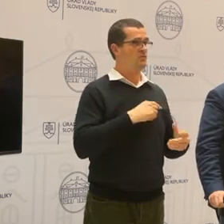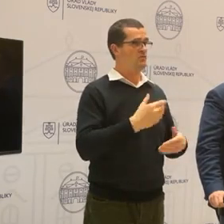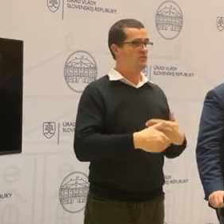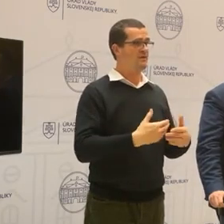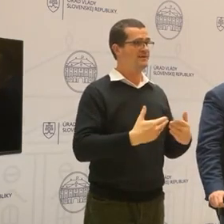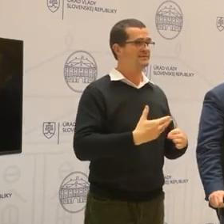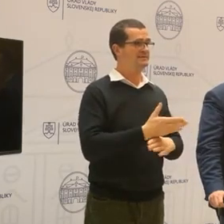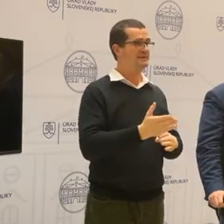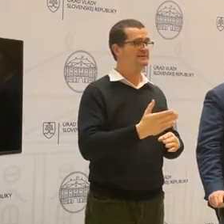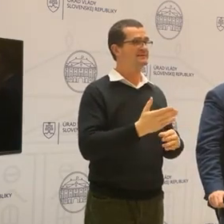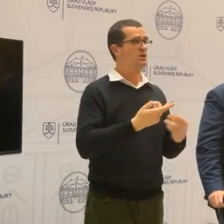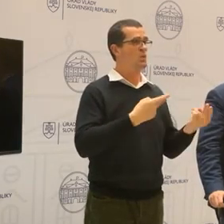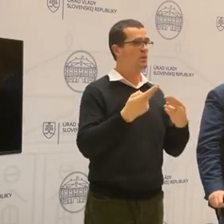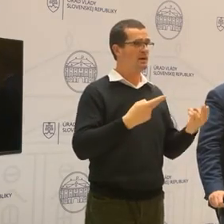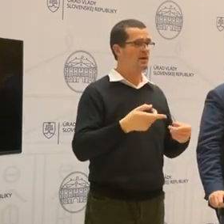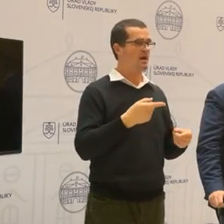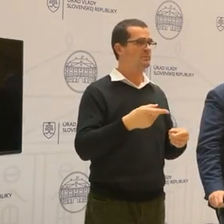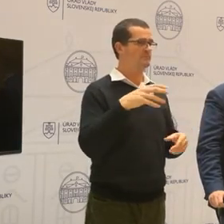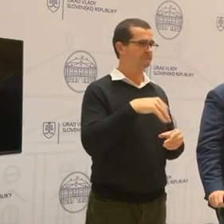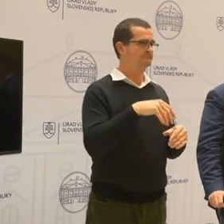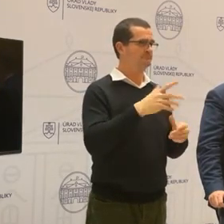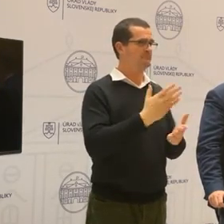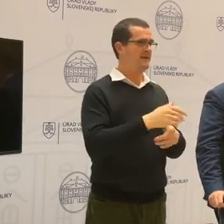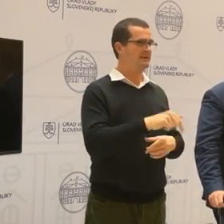tovar prostredníctvom kuriérov, aby do toho spadli.